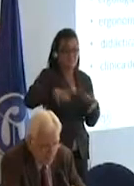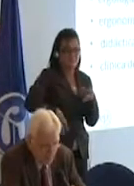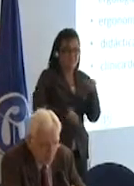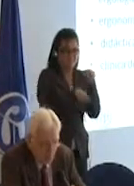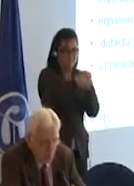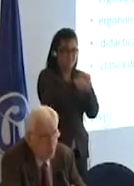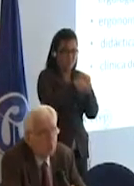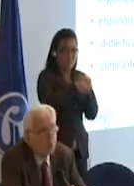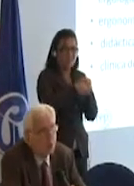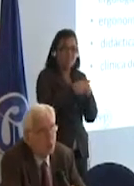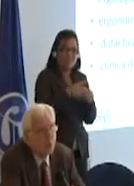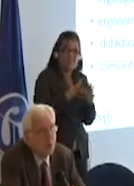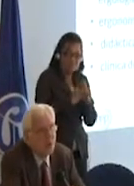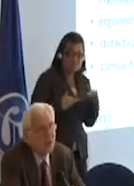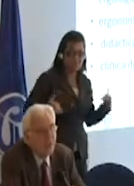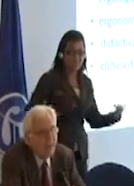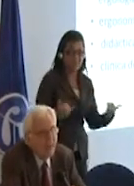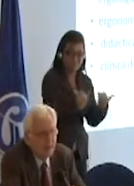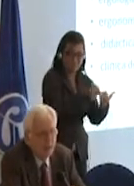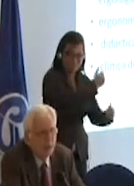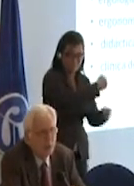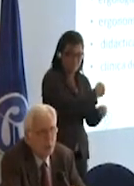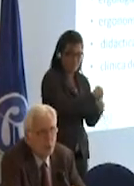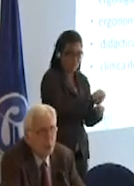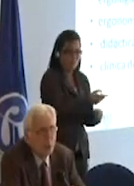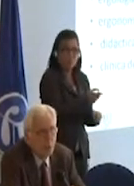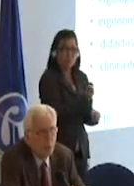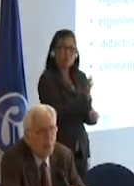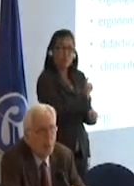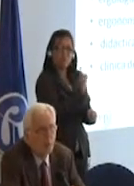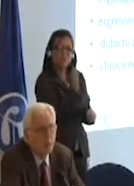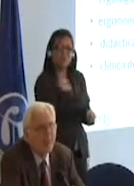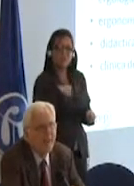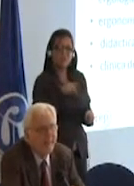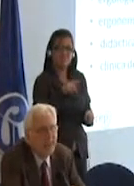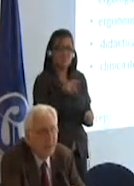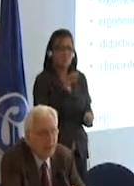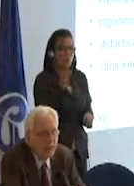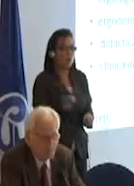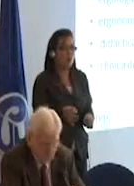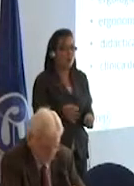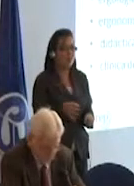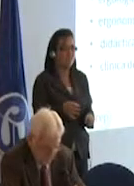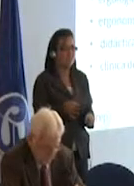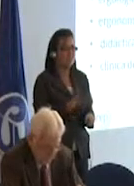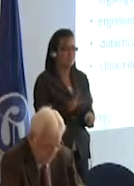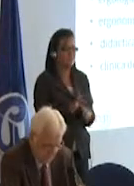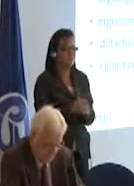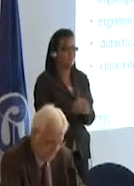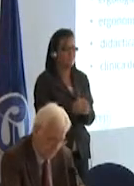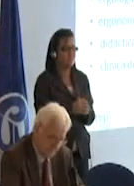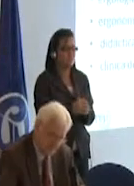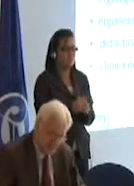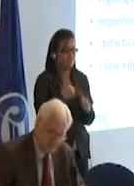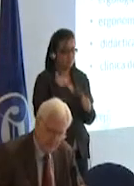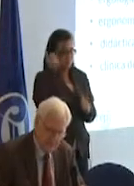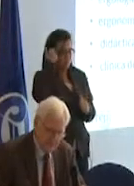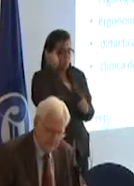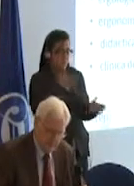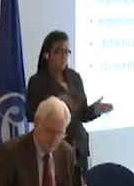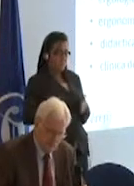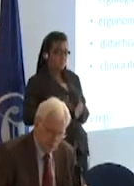la realidad del trabajo no se reduce nunca a lo que se puede, a lo que se planifica.